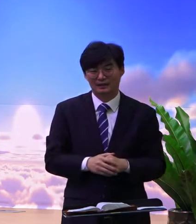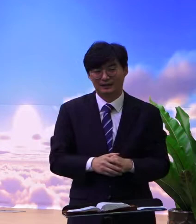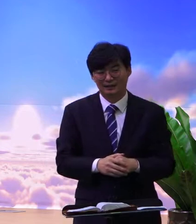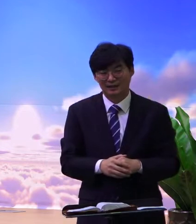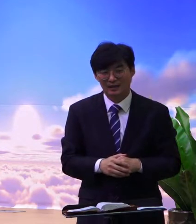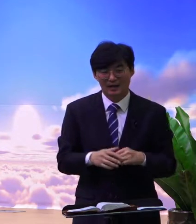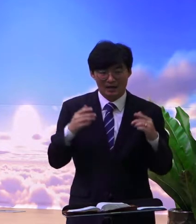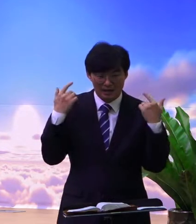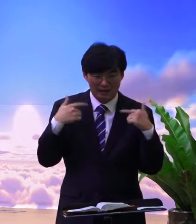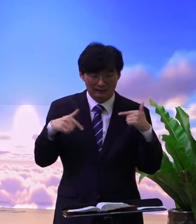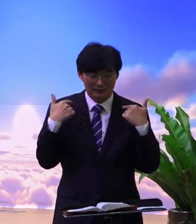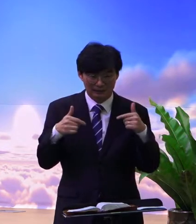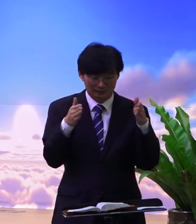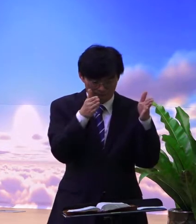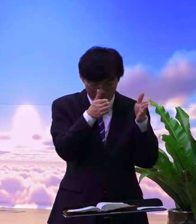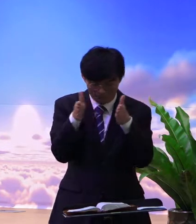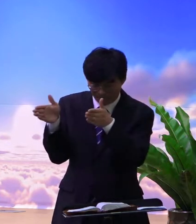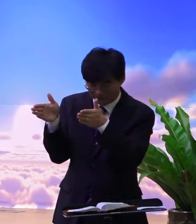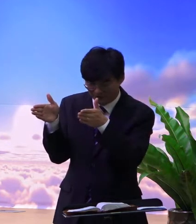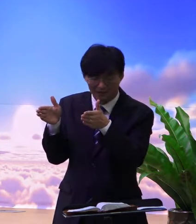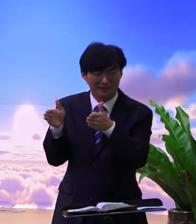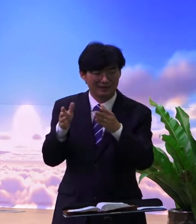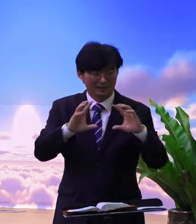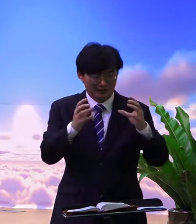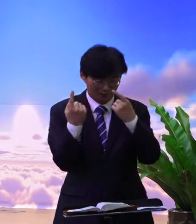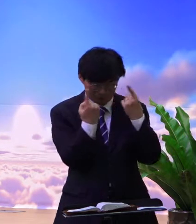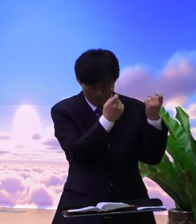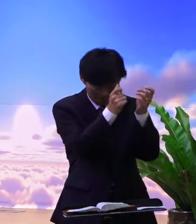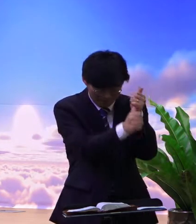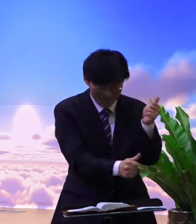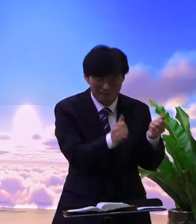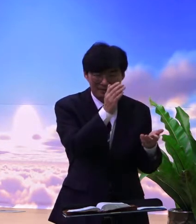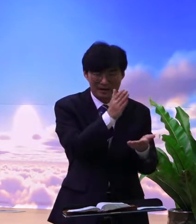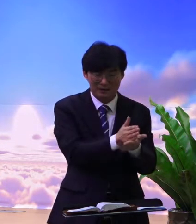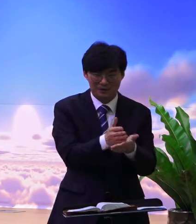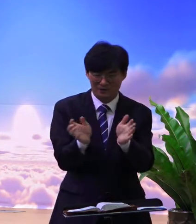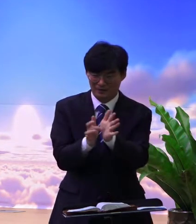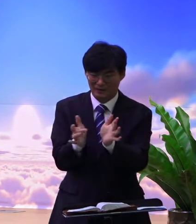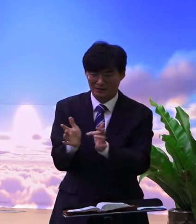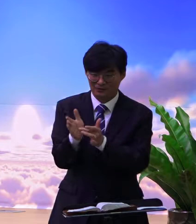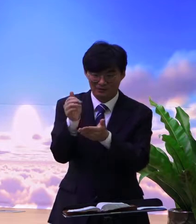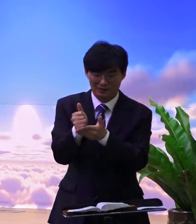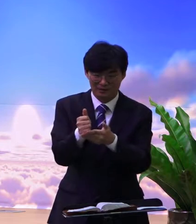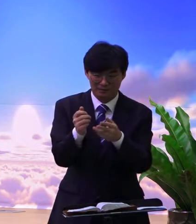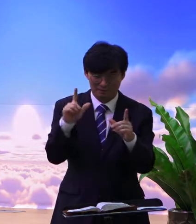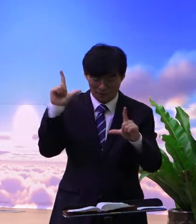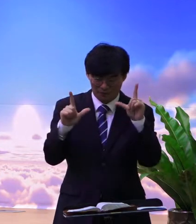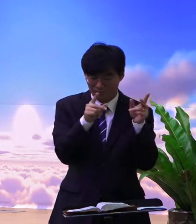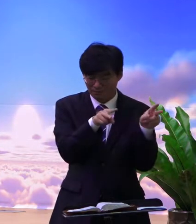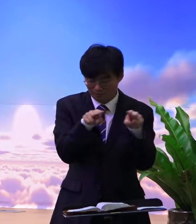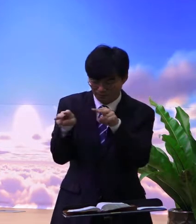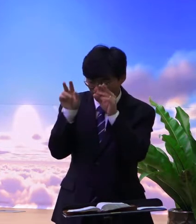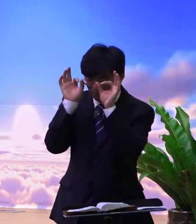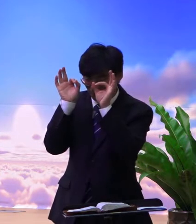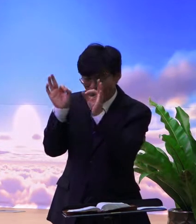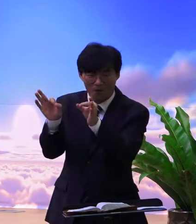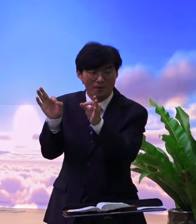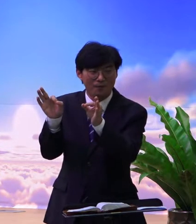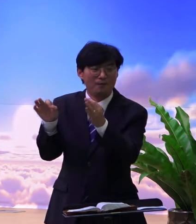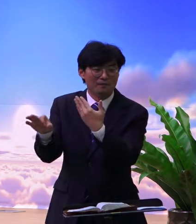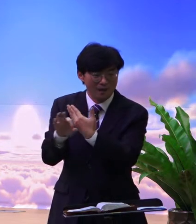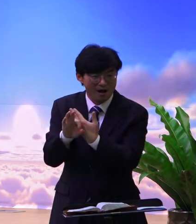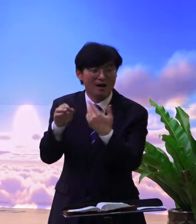초점을 예수님께 맞추면 됩니다. 그러면 우리는 예수님 안에서 항상 감사할 수 있습니다.